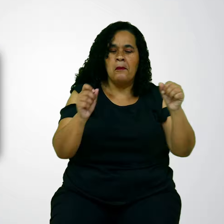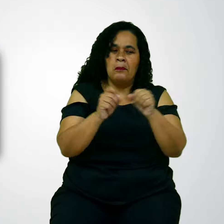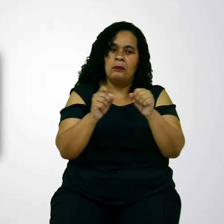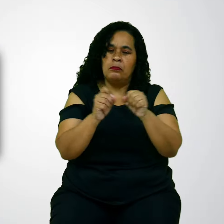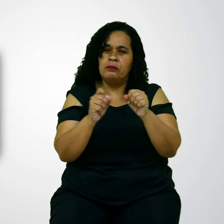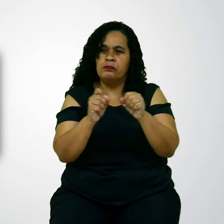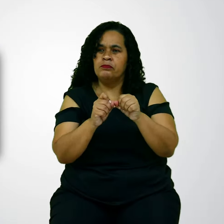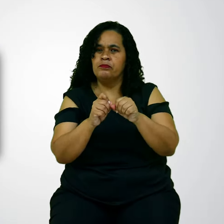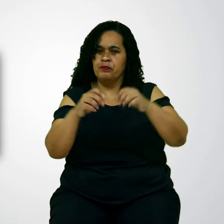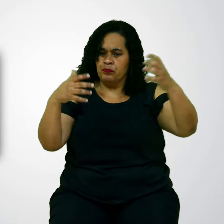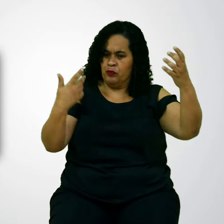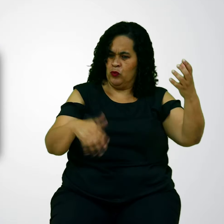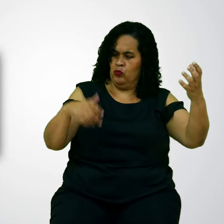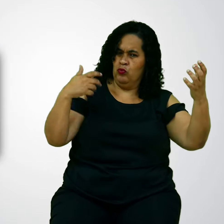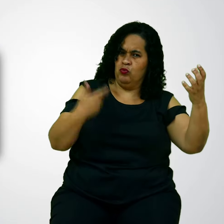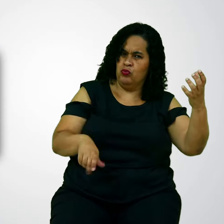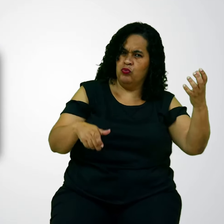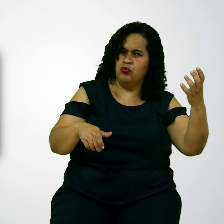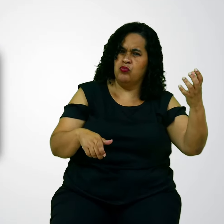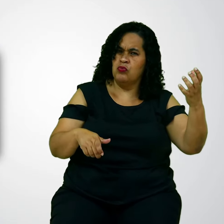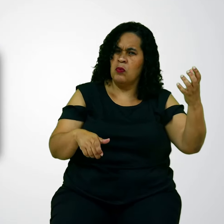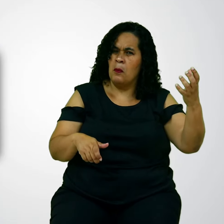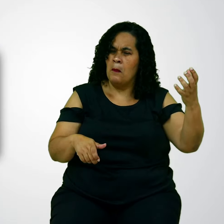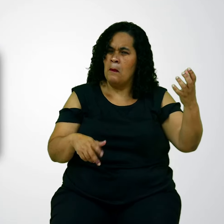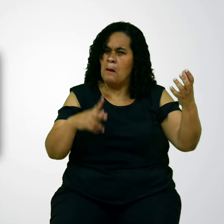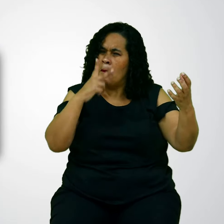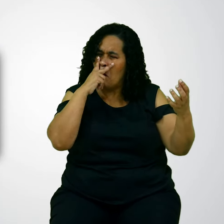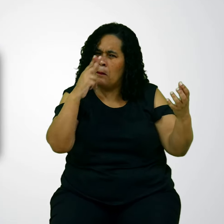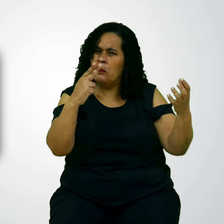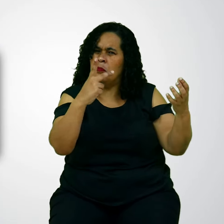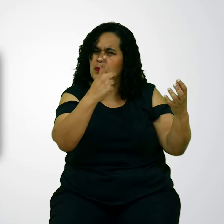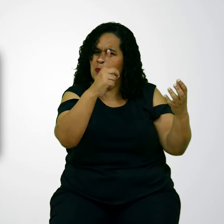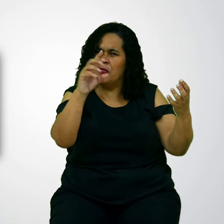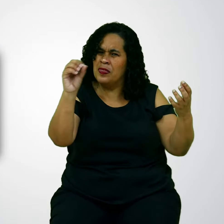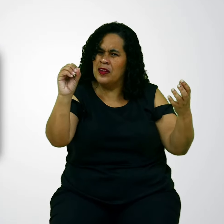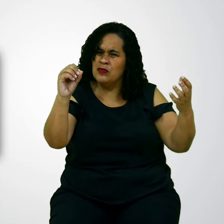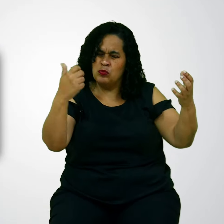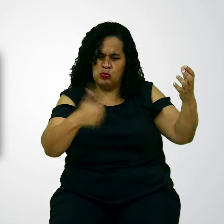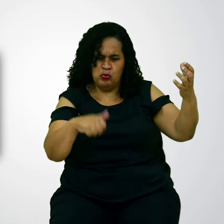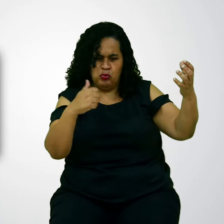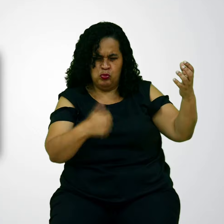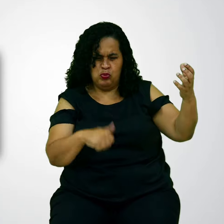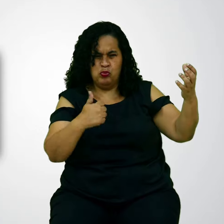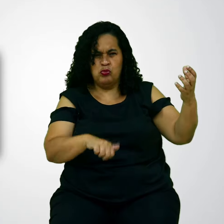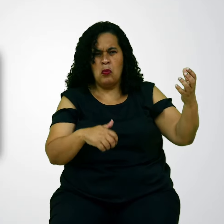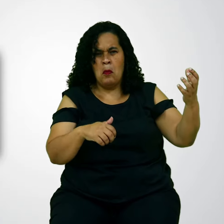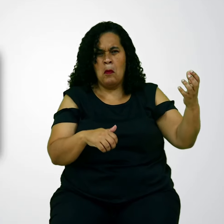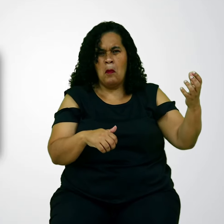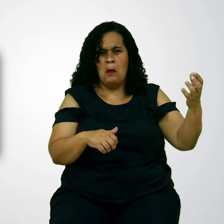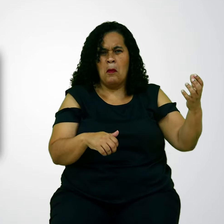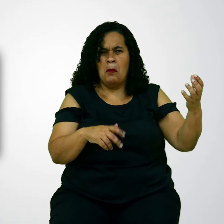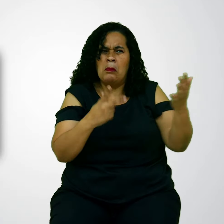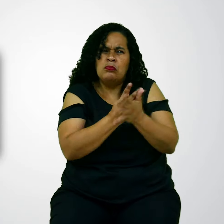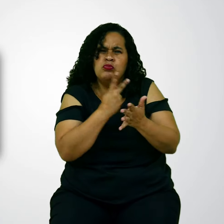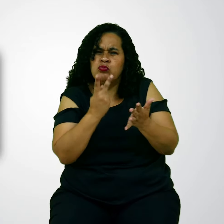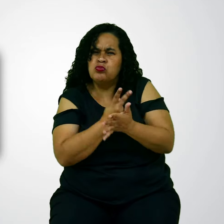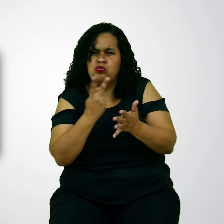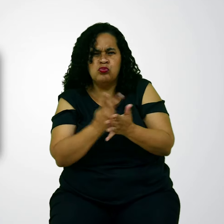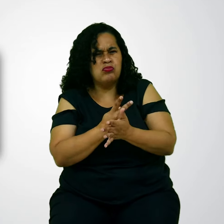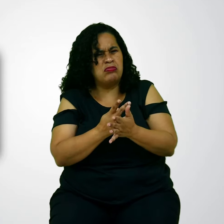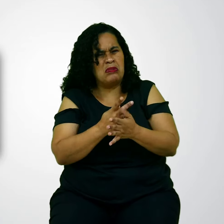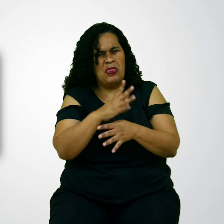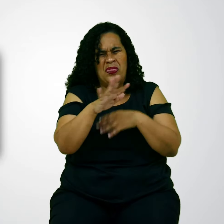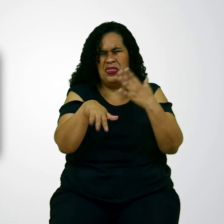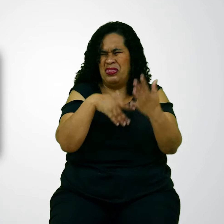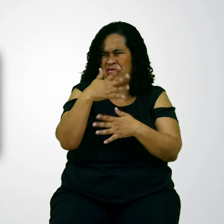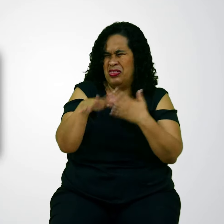cada 10 acordes, 10 notas lá, 11 eram erradas. Porque assim, tudo desafinado. Meu Deus do